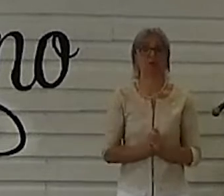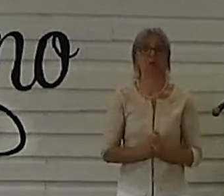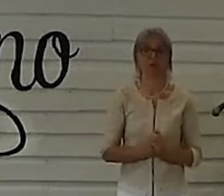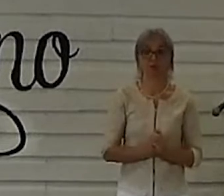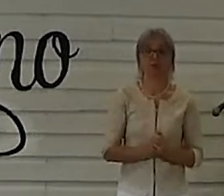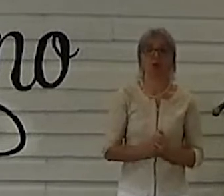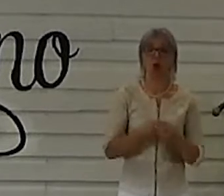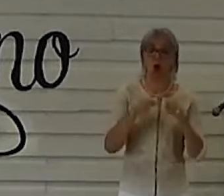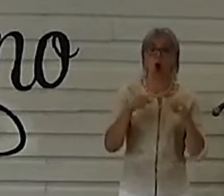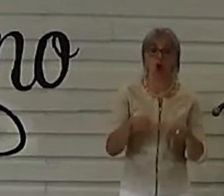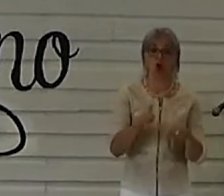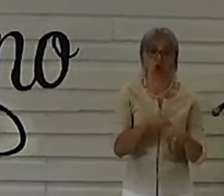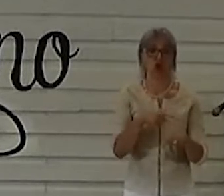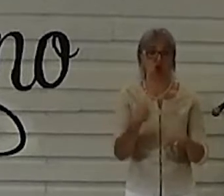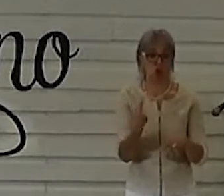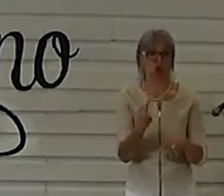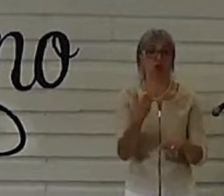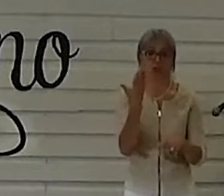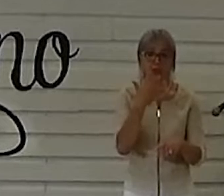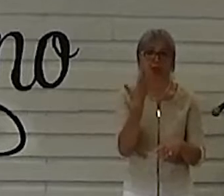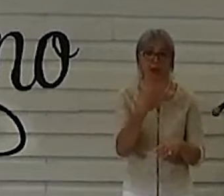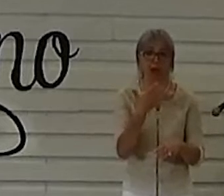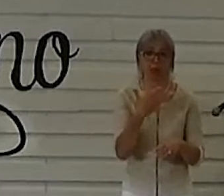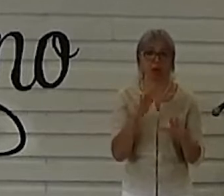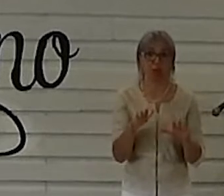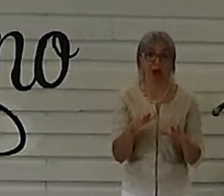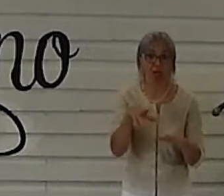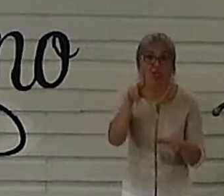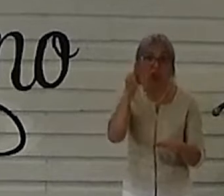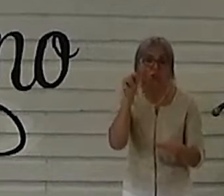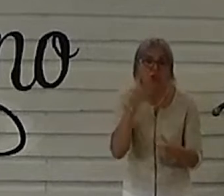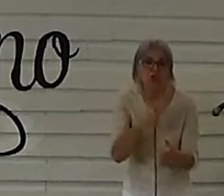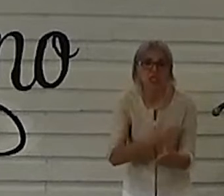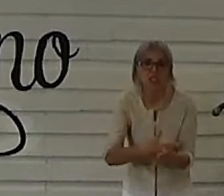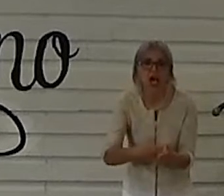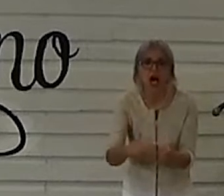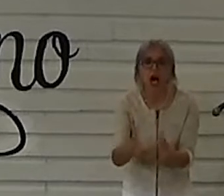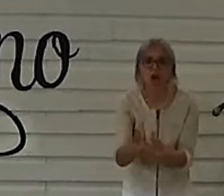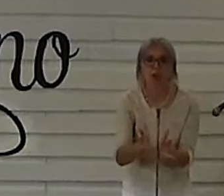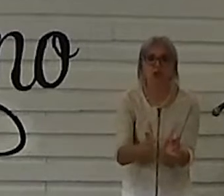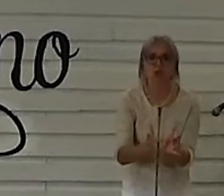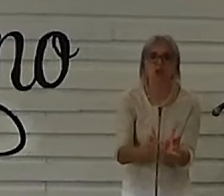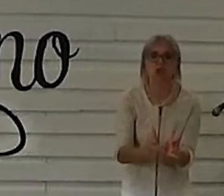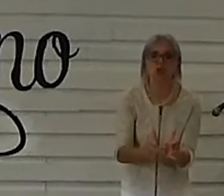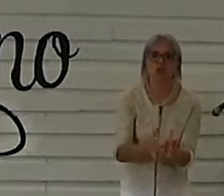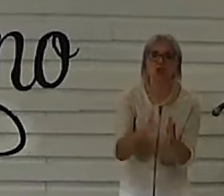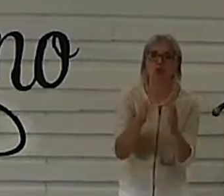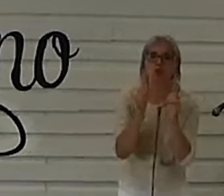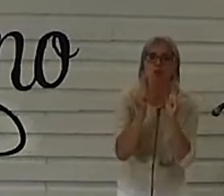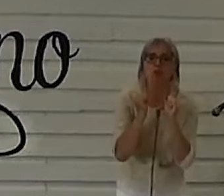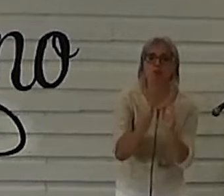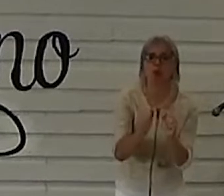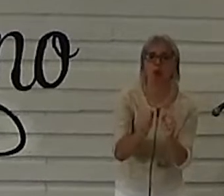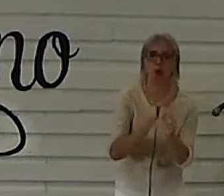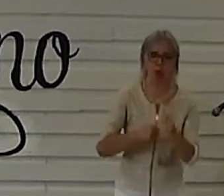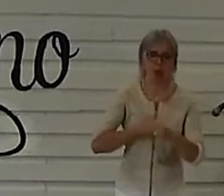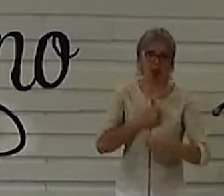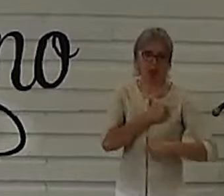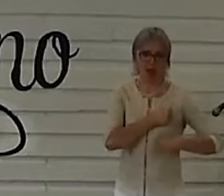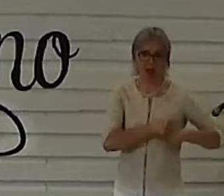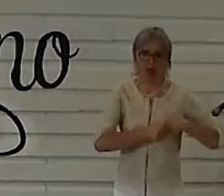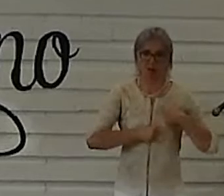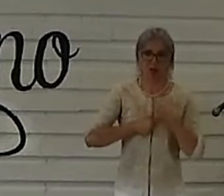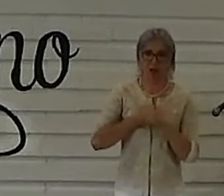noi sbagliamo, riconosciamo che il sangue di Gesù ancora oggi è potente da guarirci e liberarci da ogni macchia di peccato.